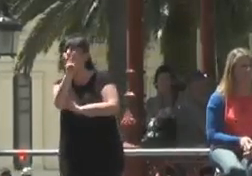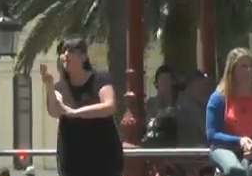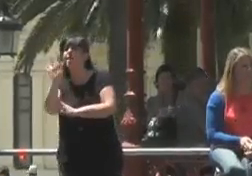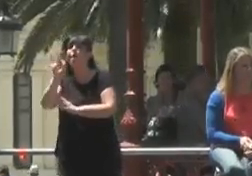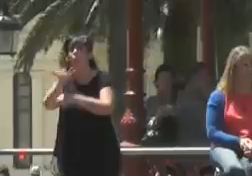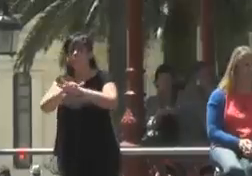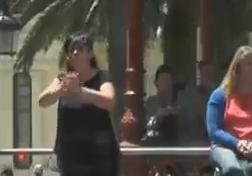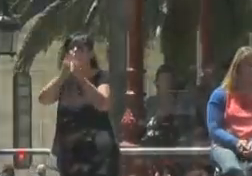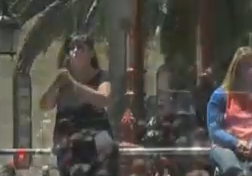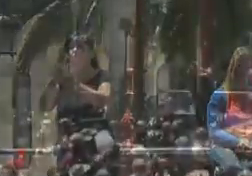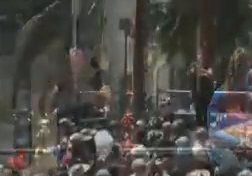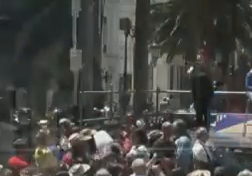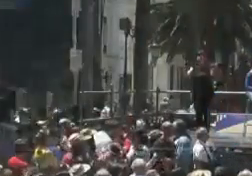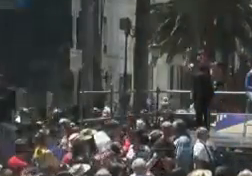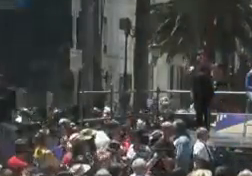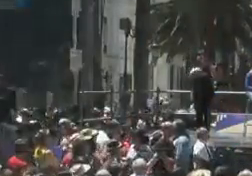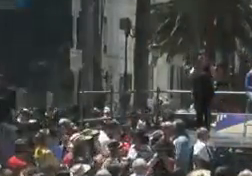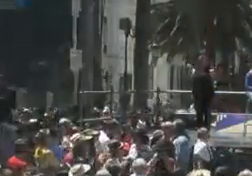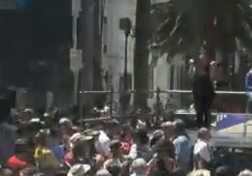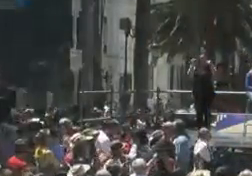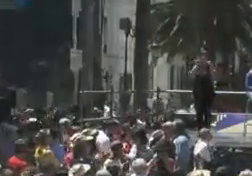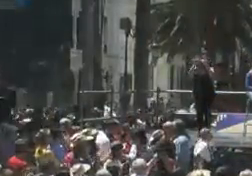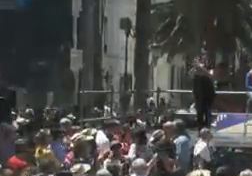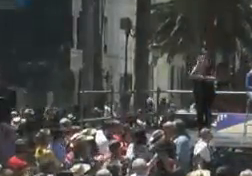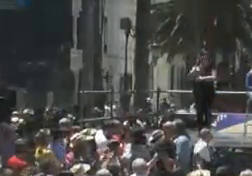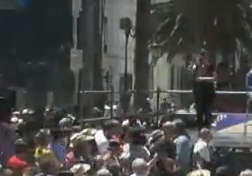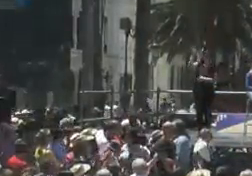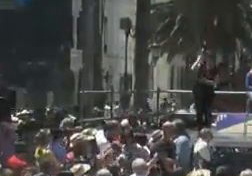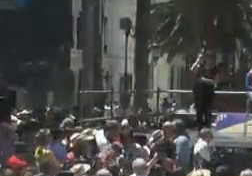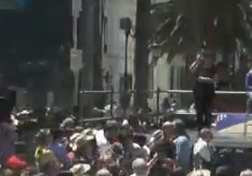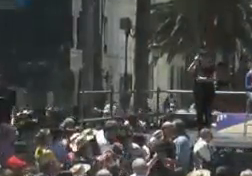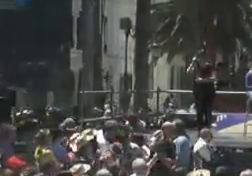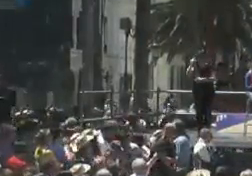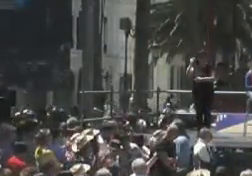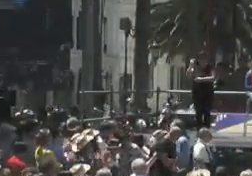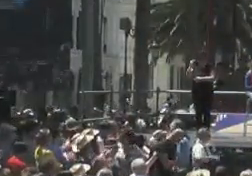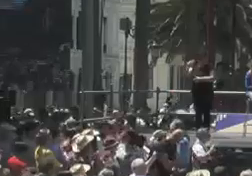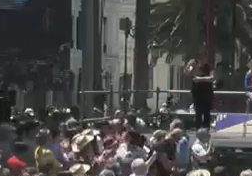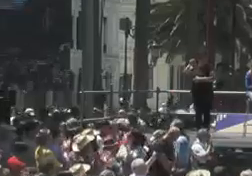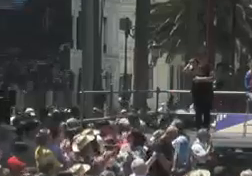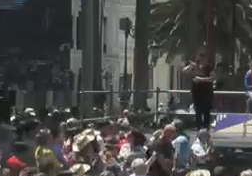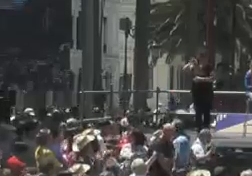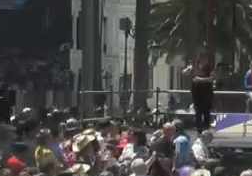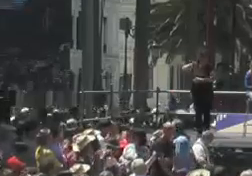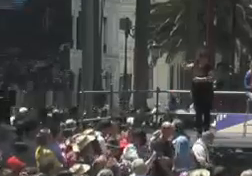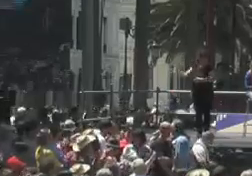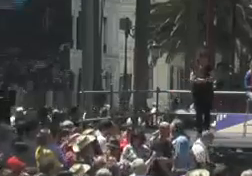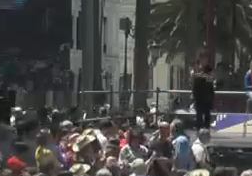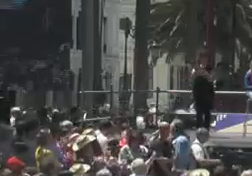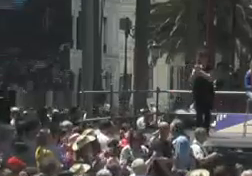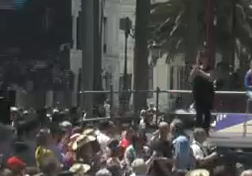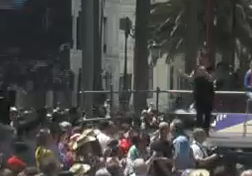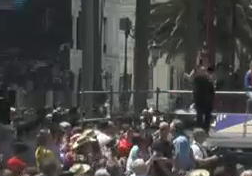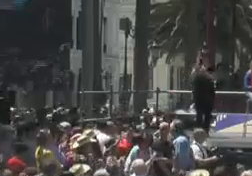cambio encabezado por Pablo Iglesias, por Alberto, por Íñigo e por todos os compañeiros e compañeiras de Marea que tamén vamos a